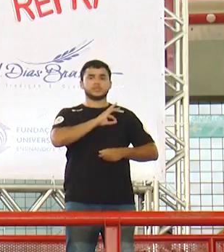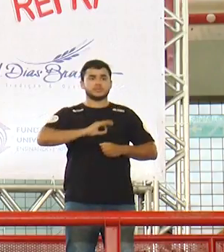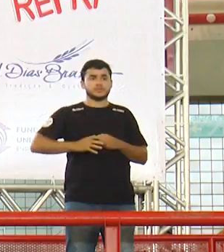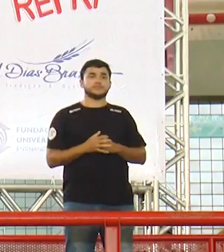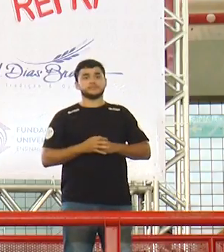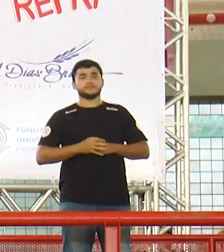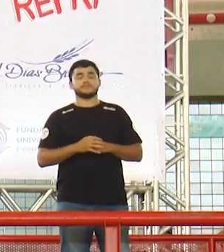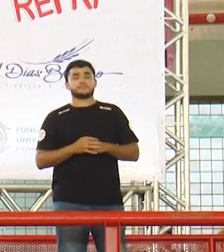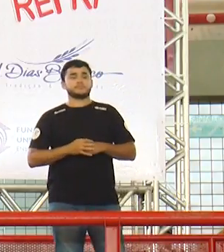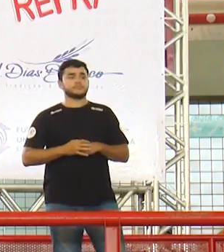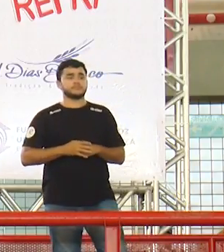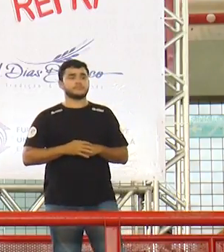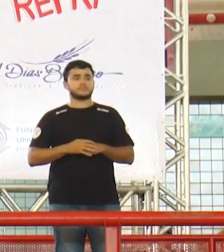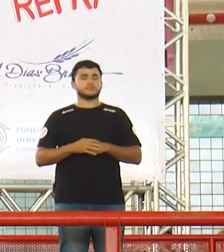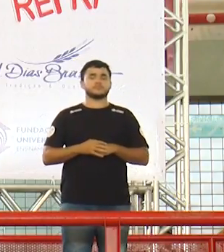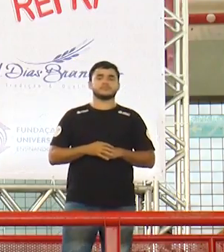policiais.